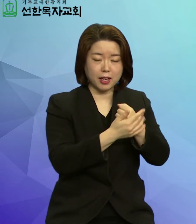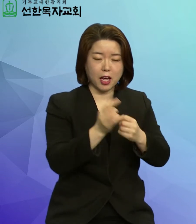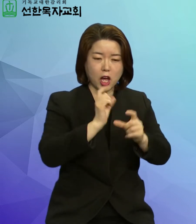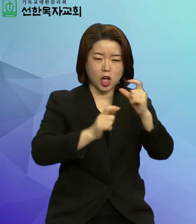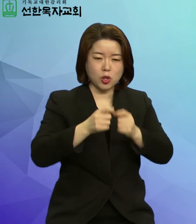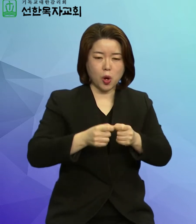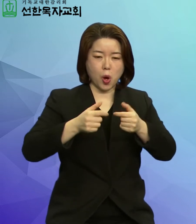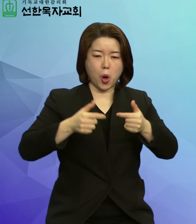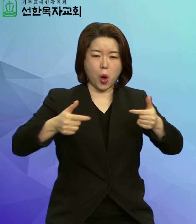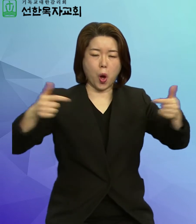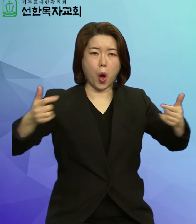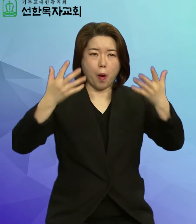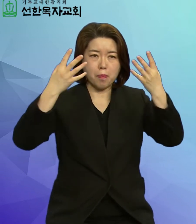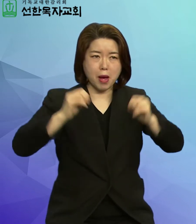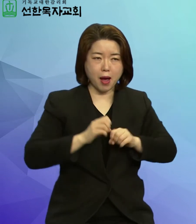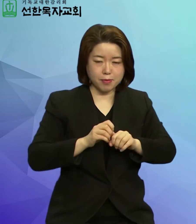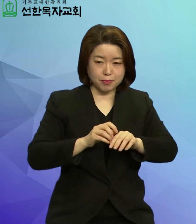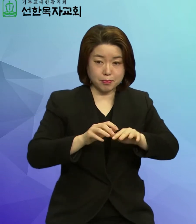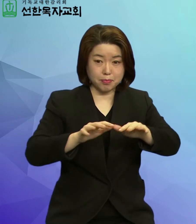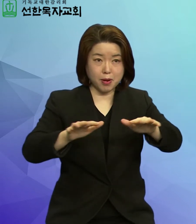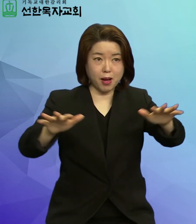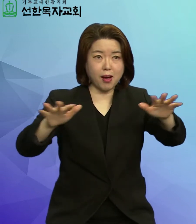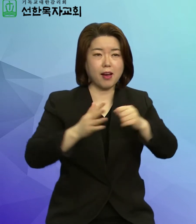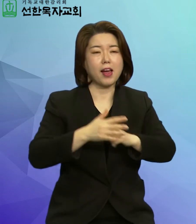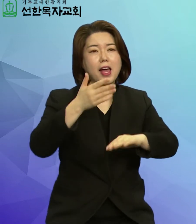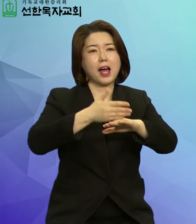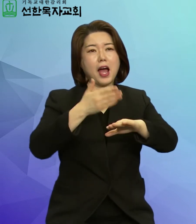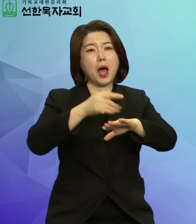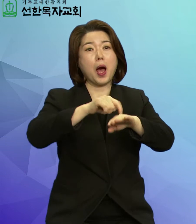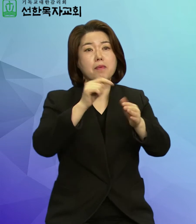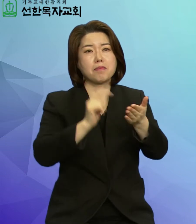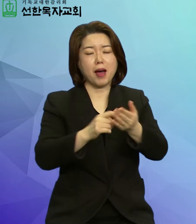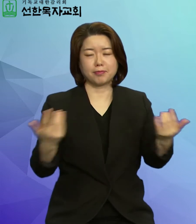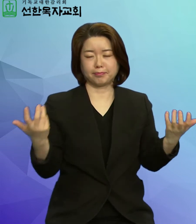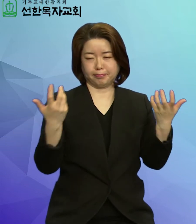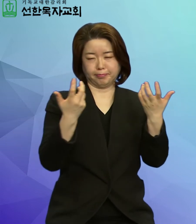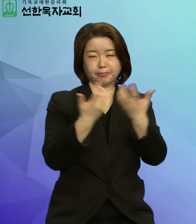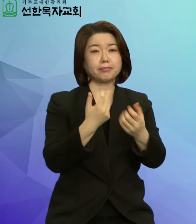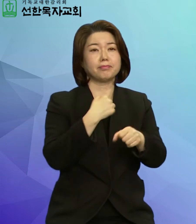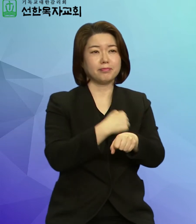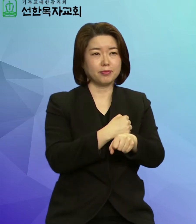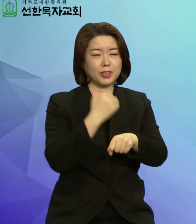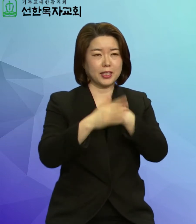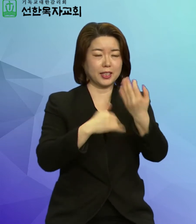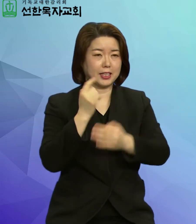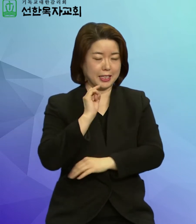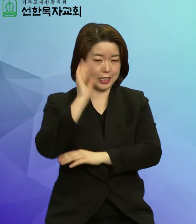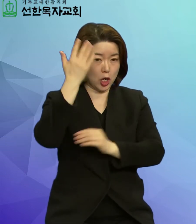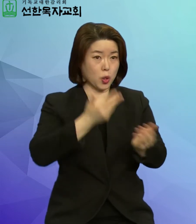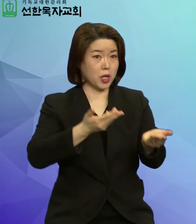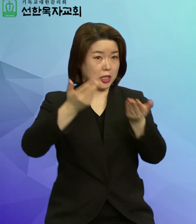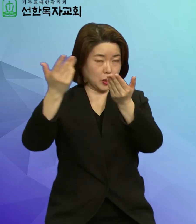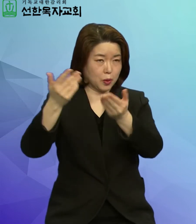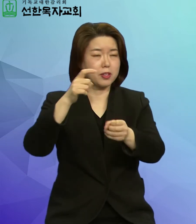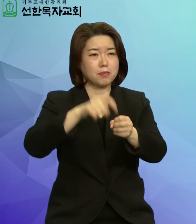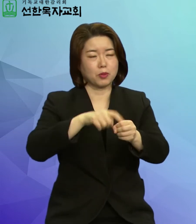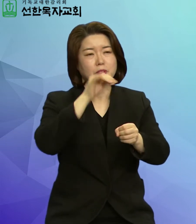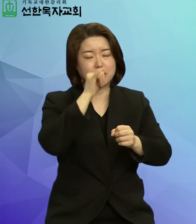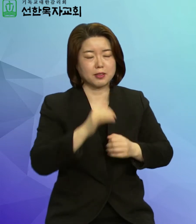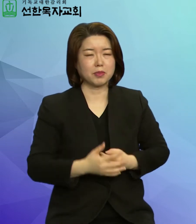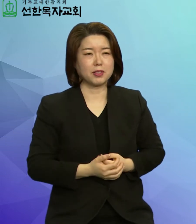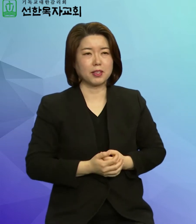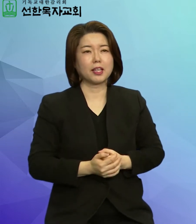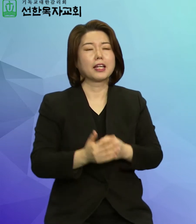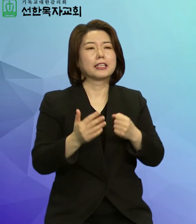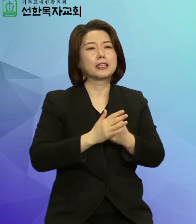은혜가 점점 더 많은 사람에게 퍼져서 감사하는 마음이 넘치게 하고 하나님께 영광을 돌리게 하려는